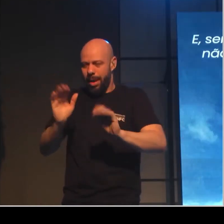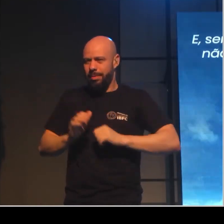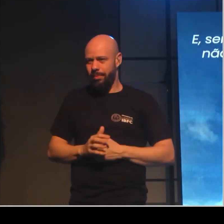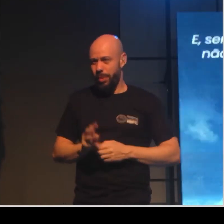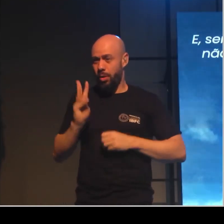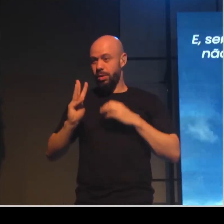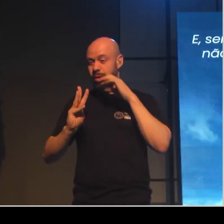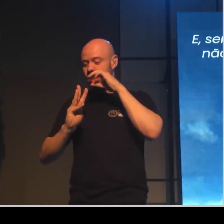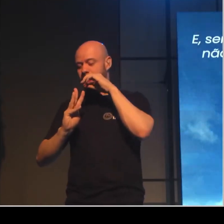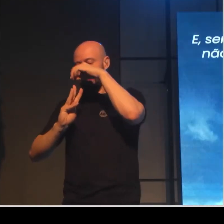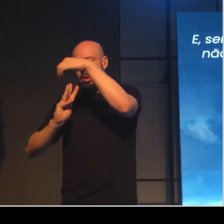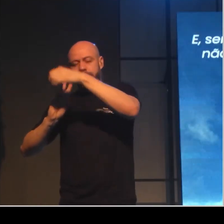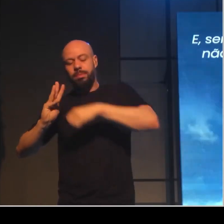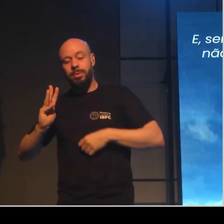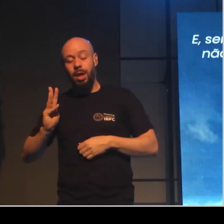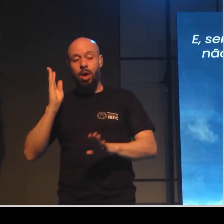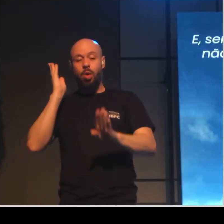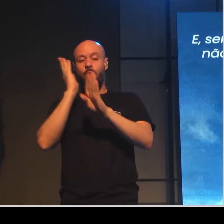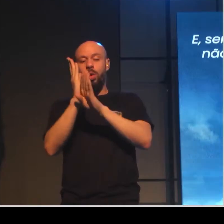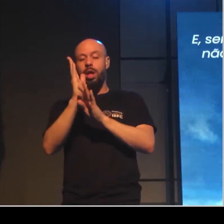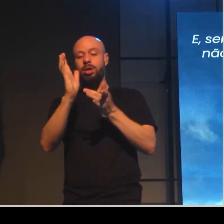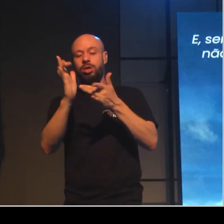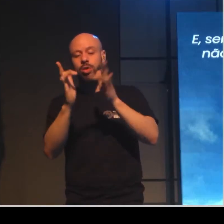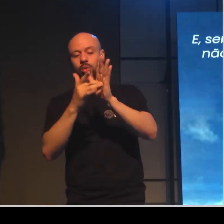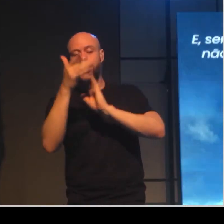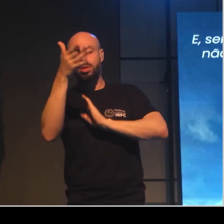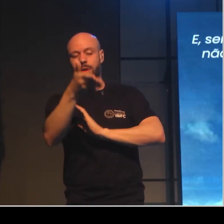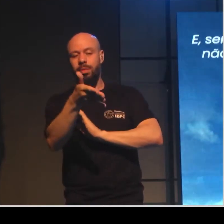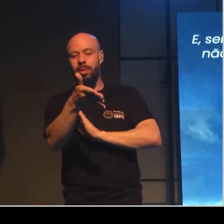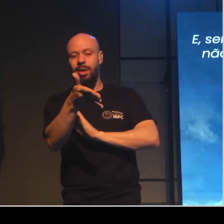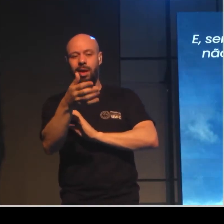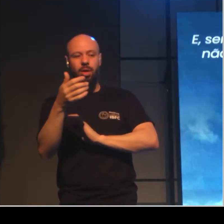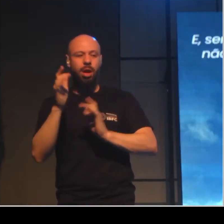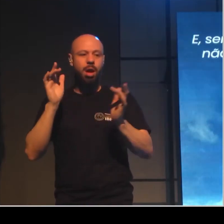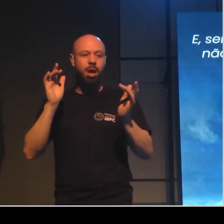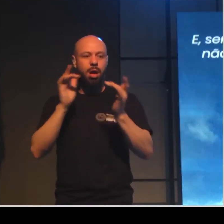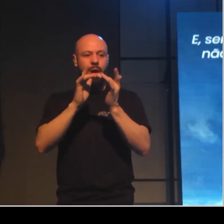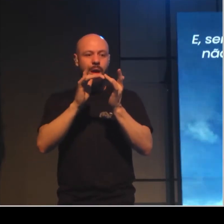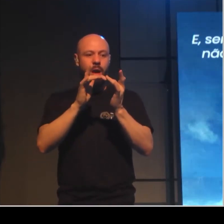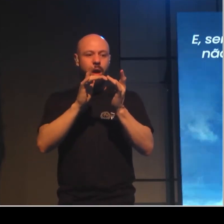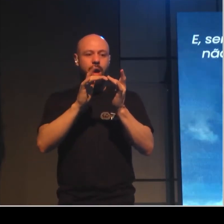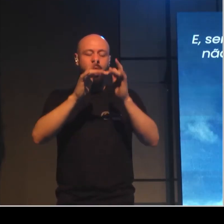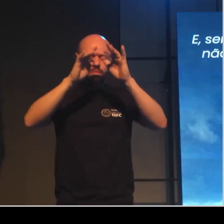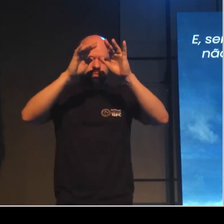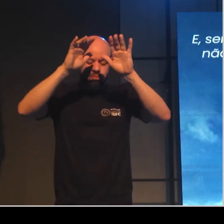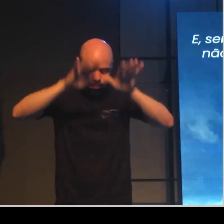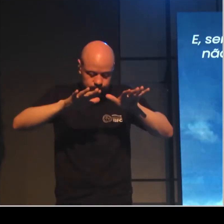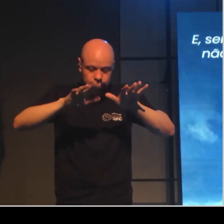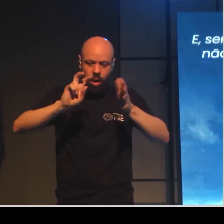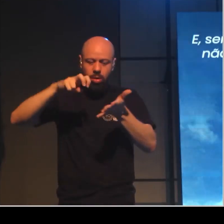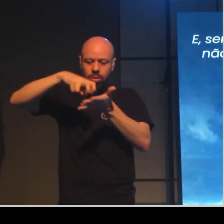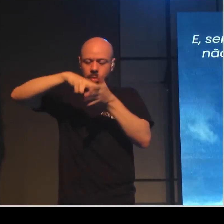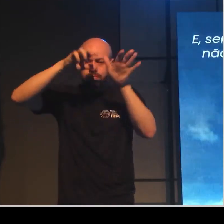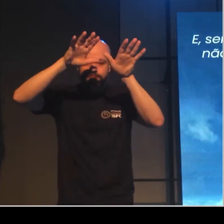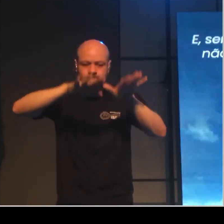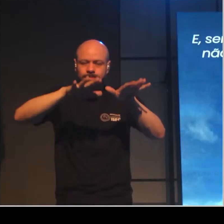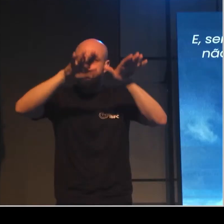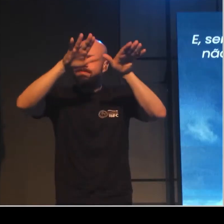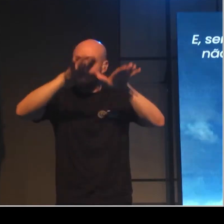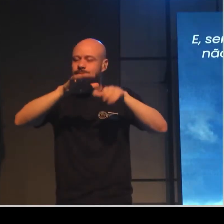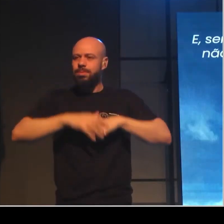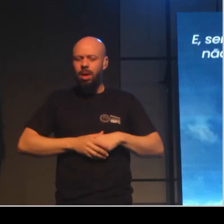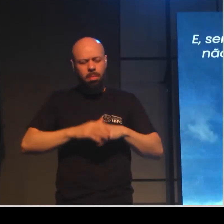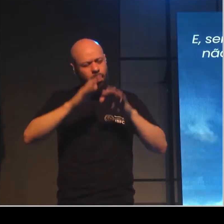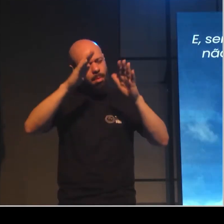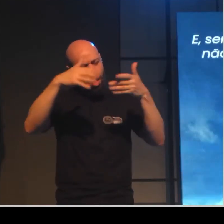agora, eles têm uma experiência com Jesus e o adoram. E você percebe que sempre que